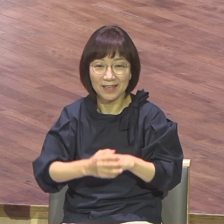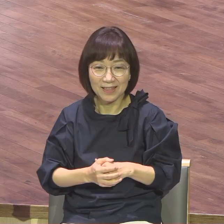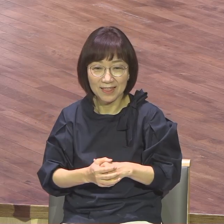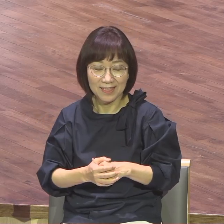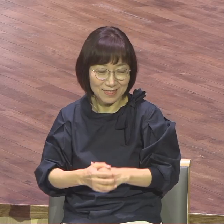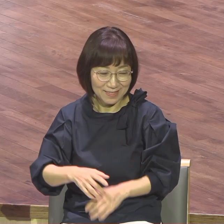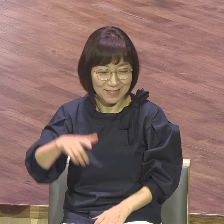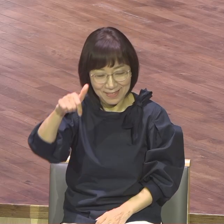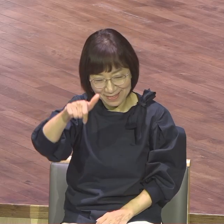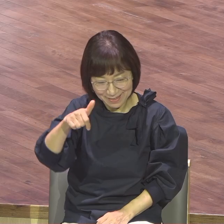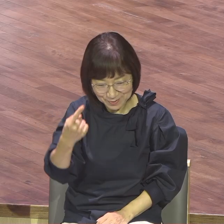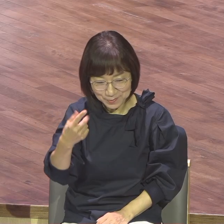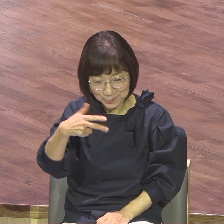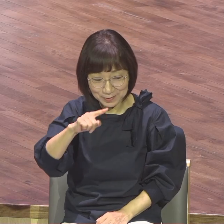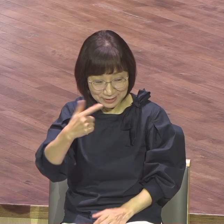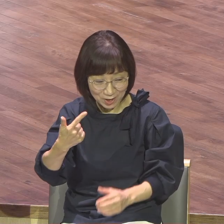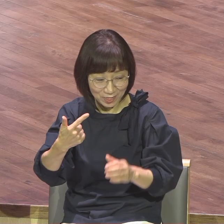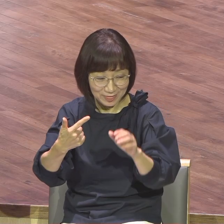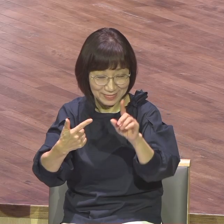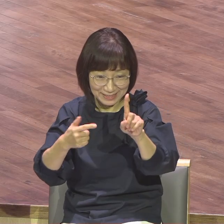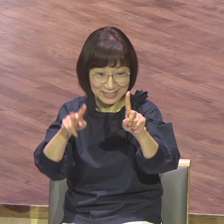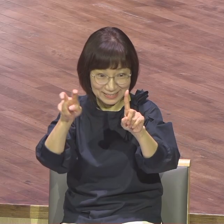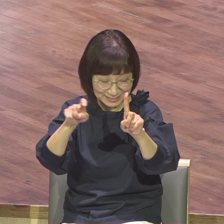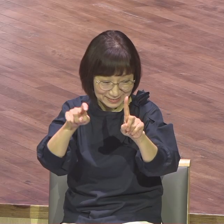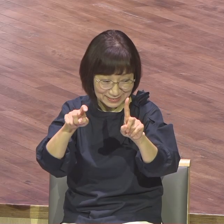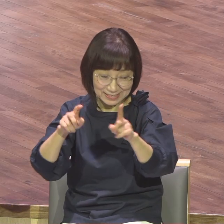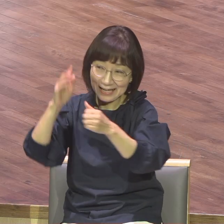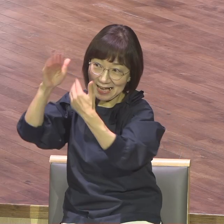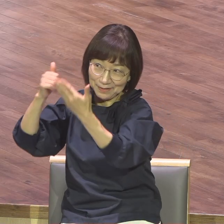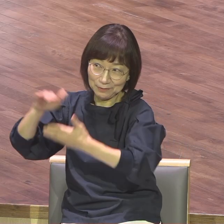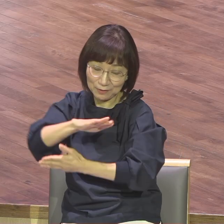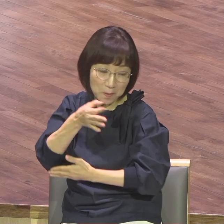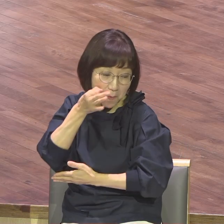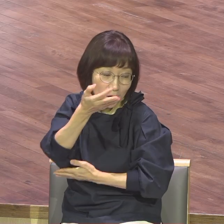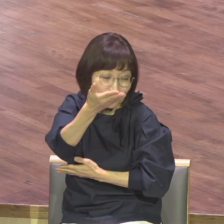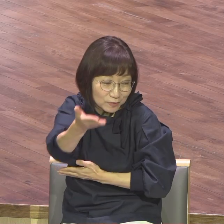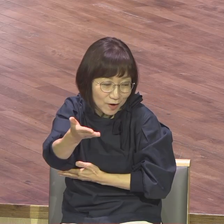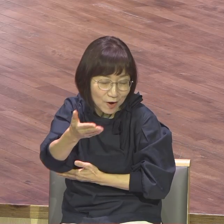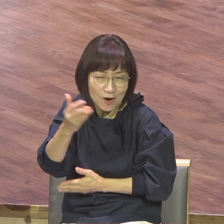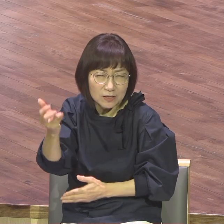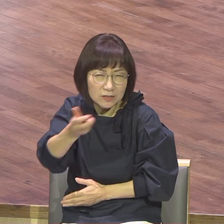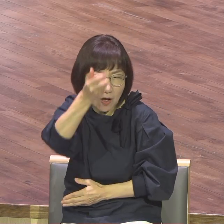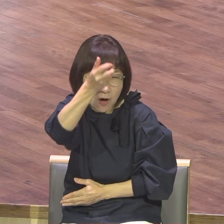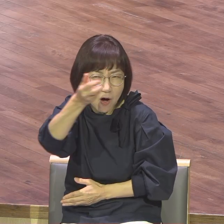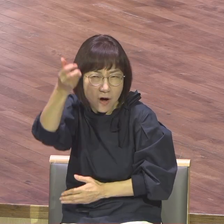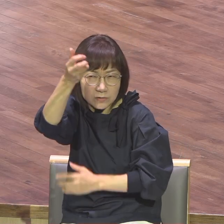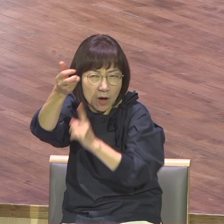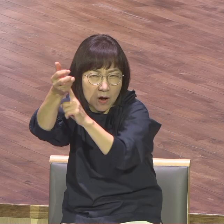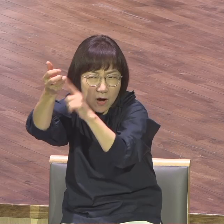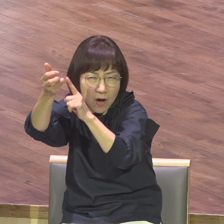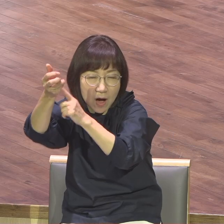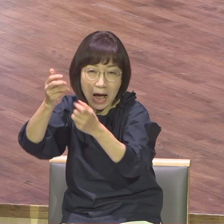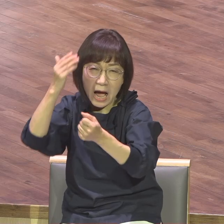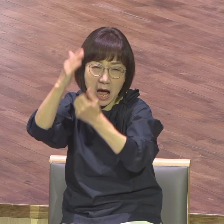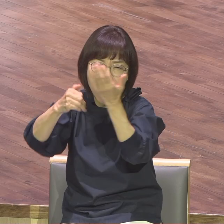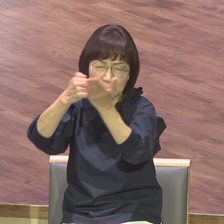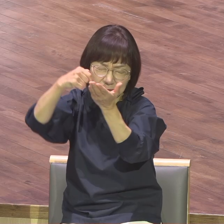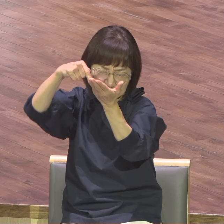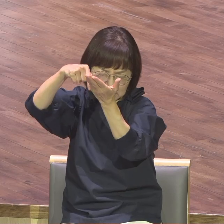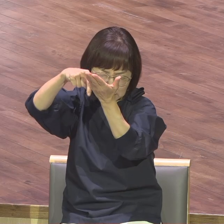오직 하나님이 성령으로 이것을 우리에게 보내셨으니 성령은 모든 것 곧 하나님의 깊은